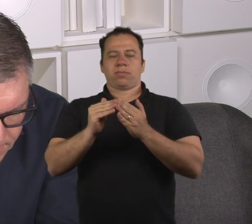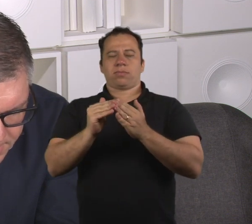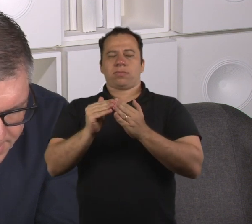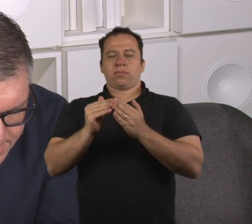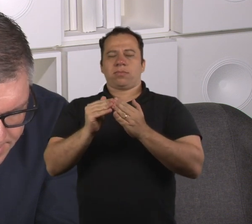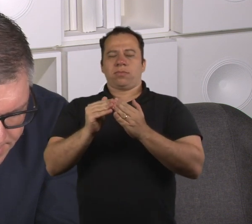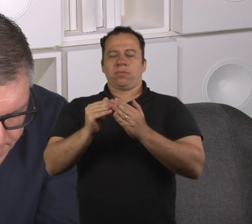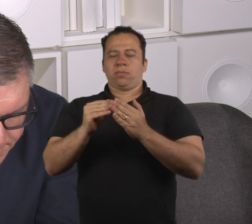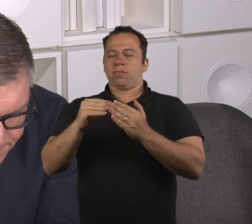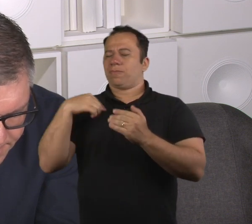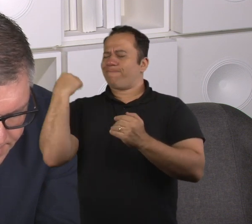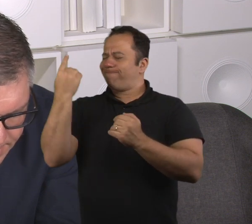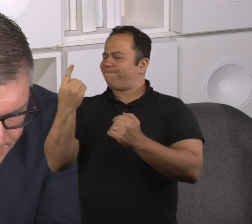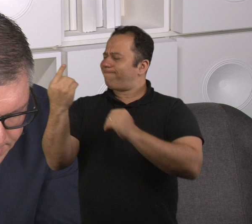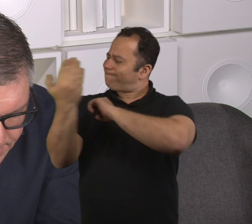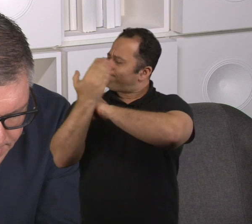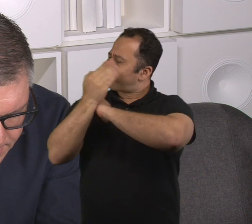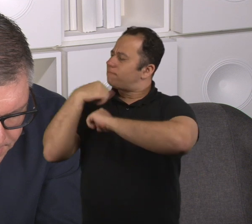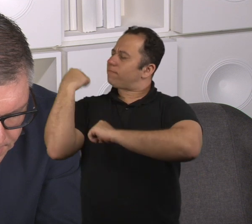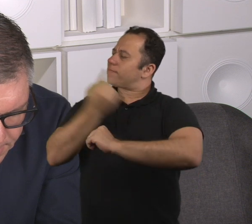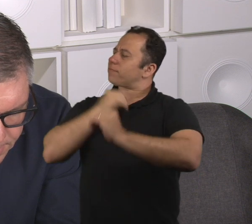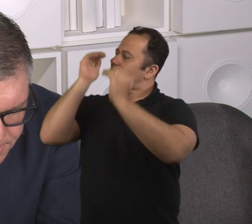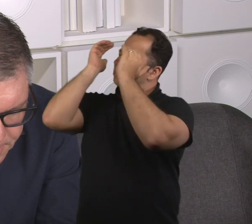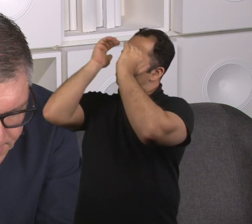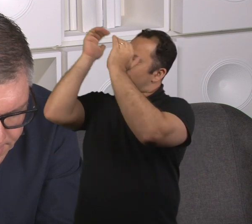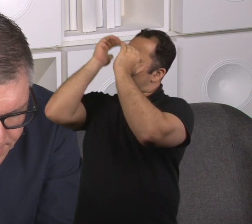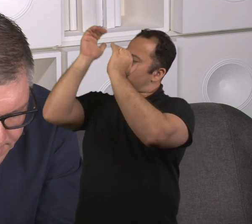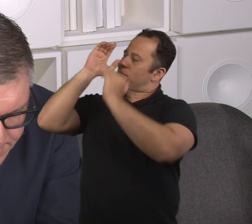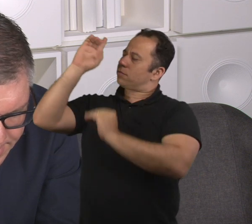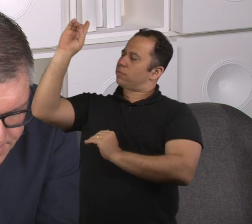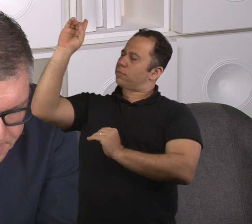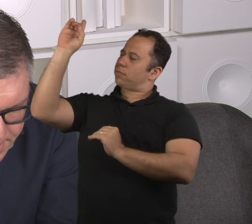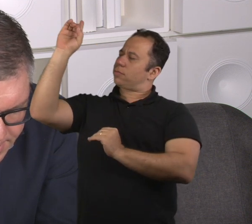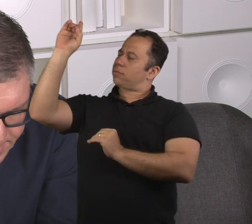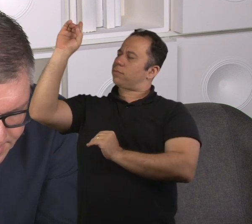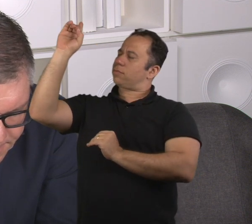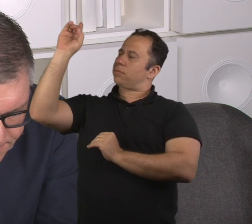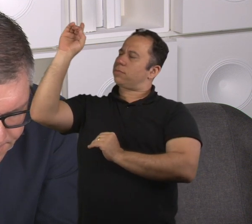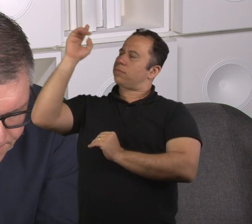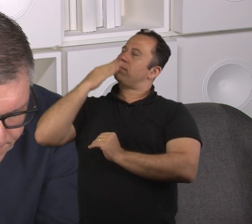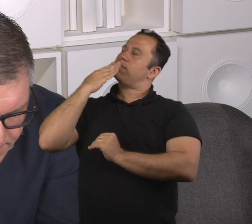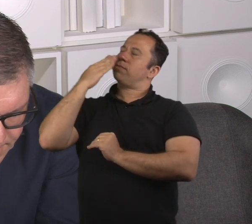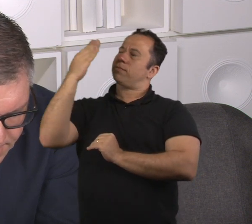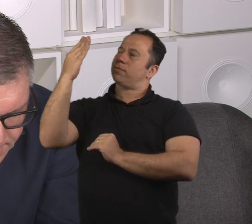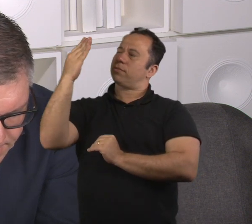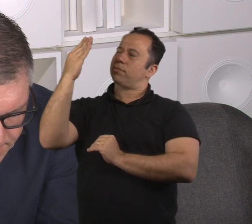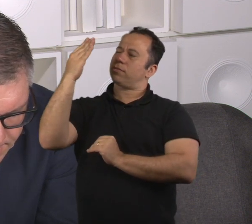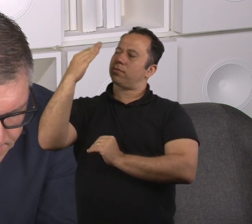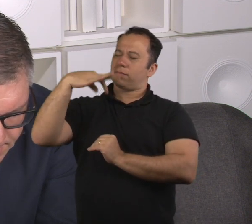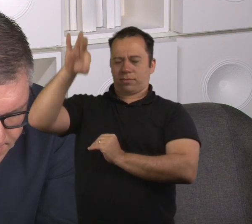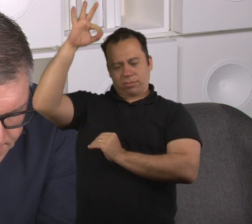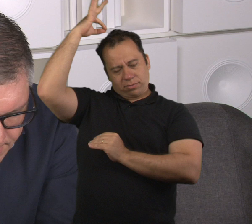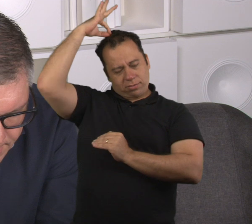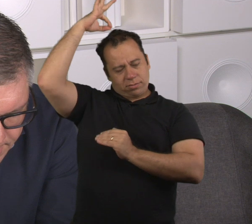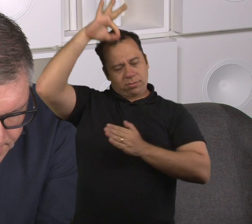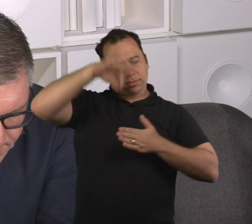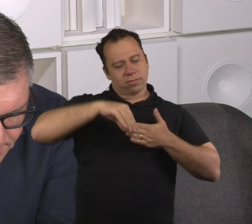acolhida, obedecida. Pelo Teu Espírito, dá-nos essa experiência.